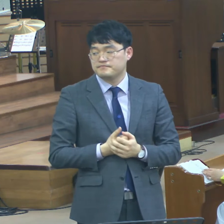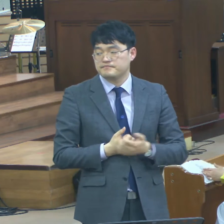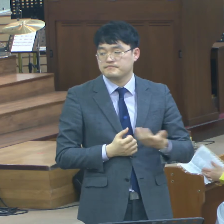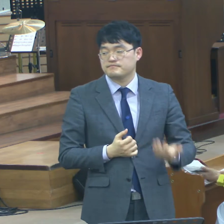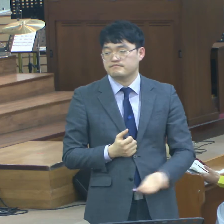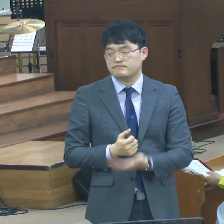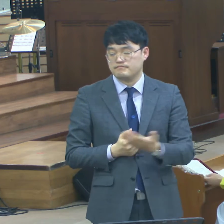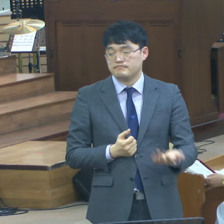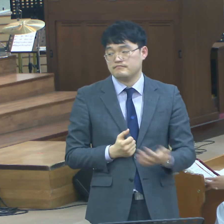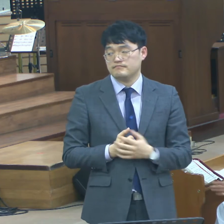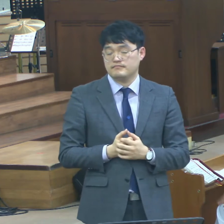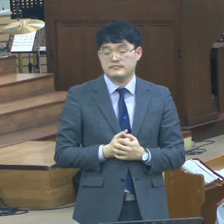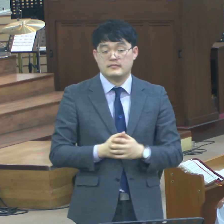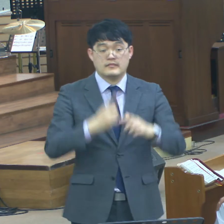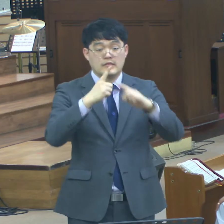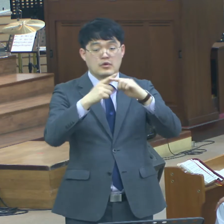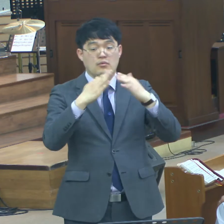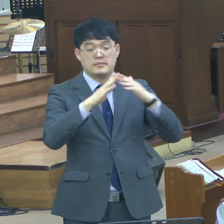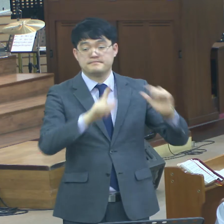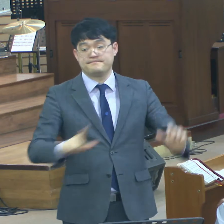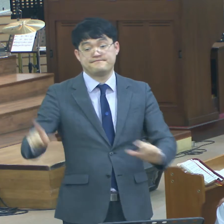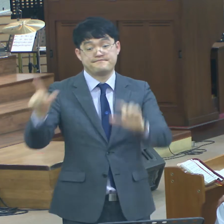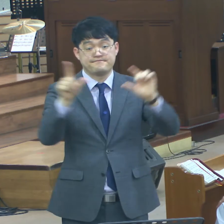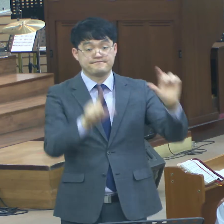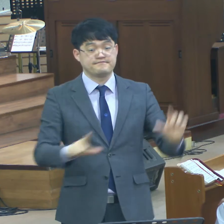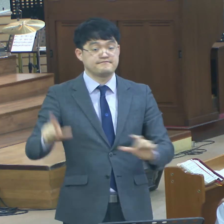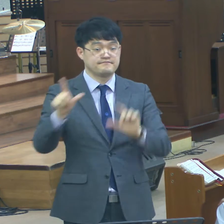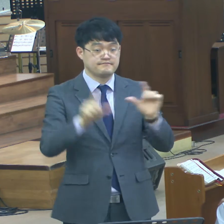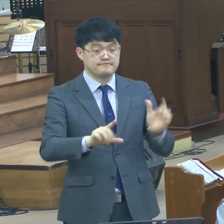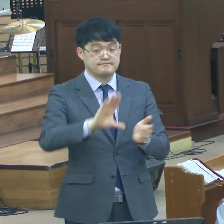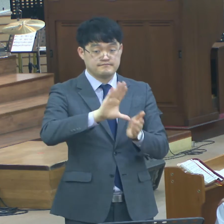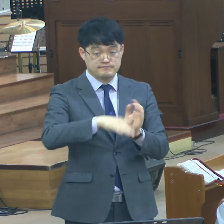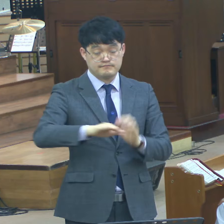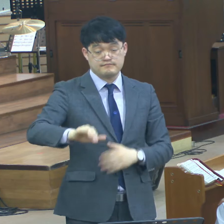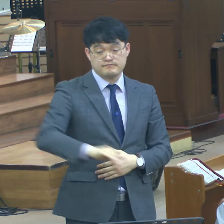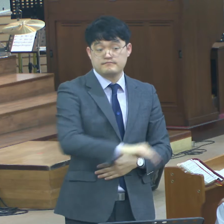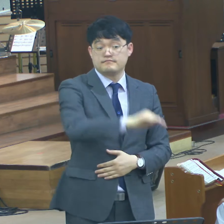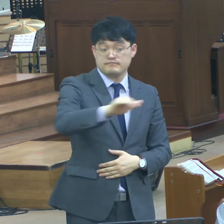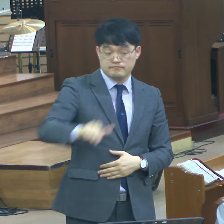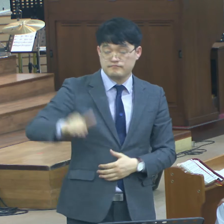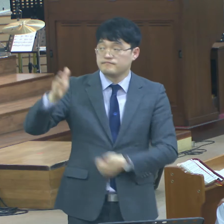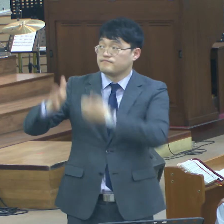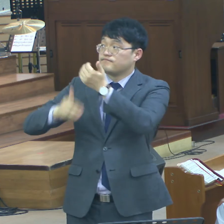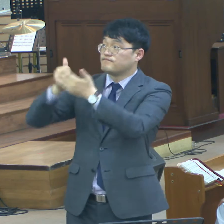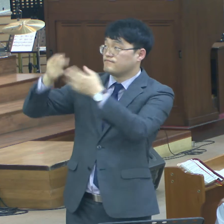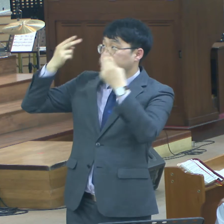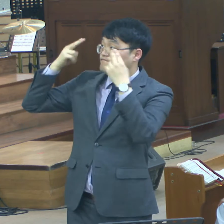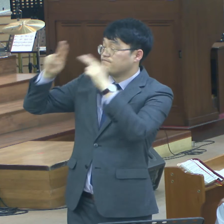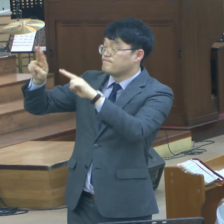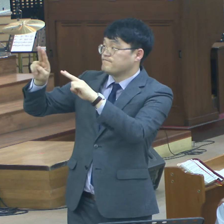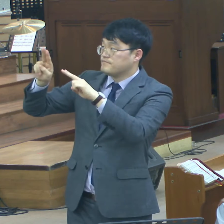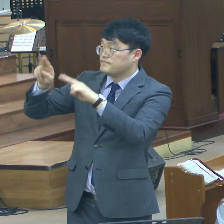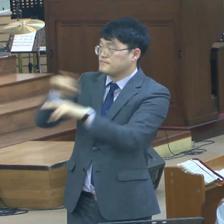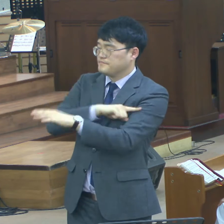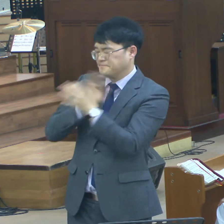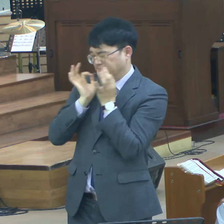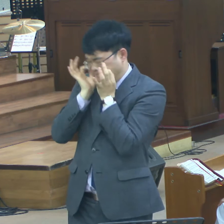여러분, 교회 생활을 하다 보면 우리가 하나님을 향해 최선을 다하잖아요. 최선을